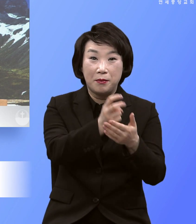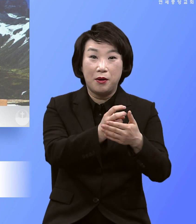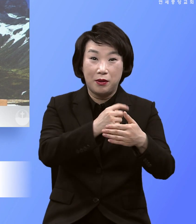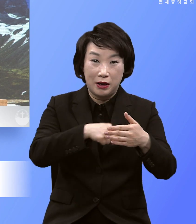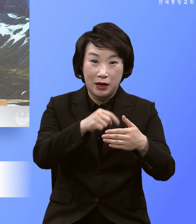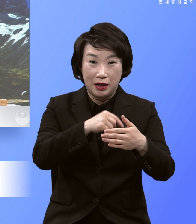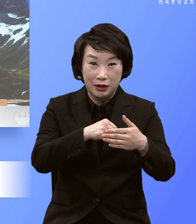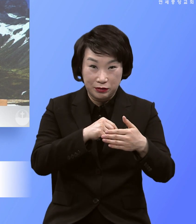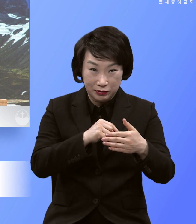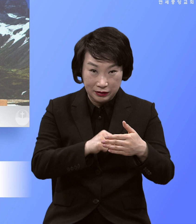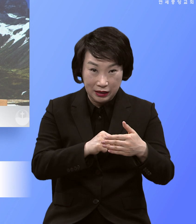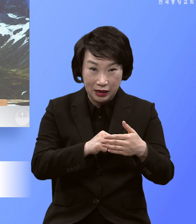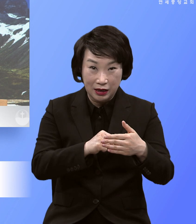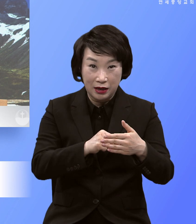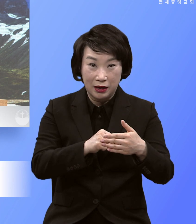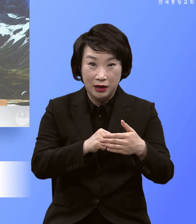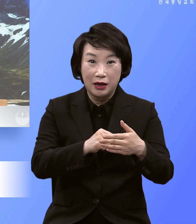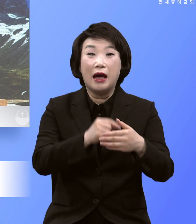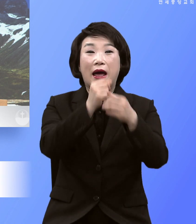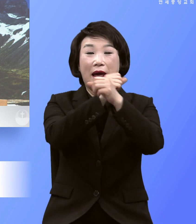사망의 법에서